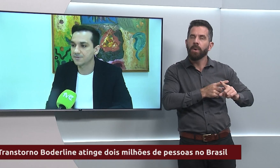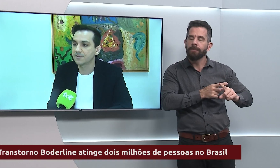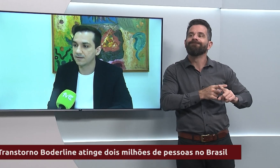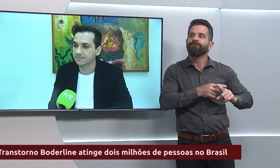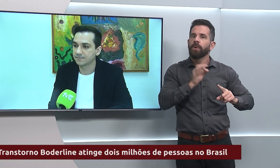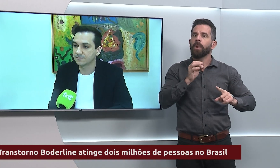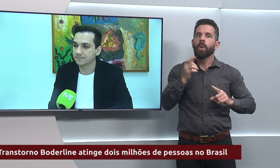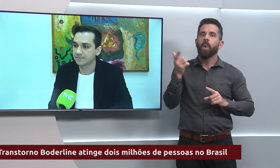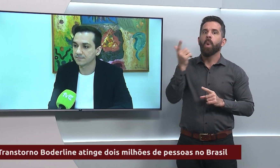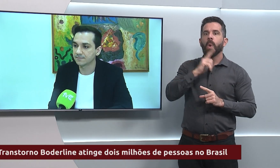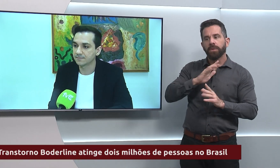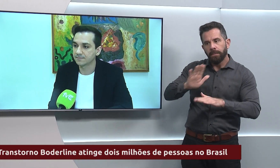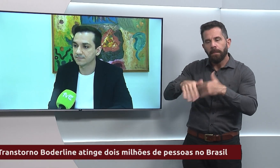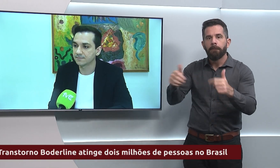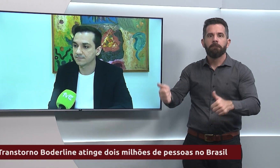ajudar.